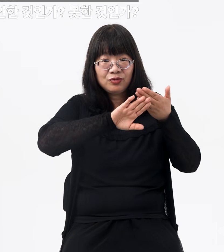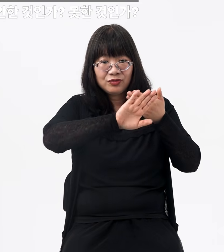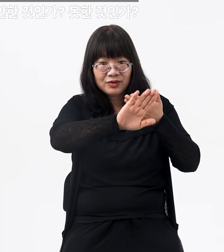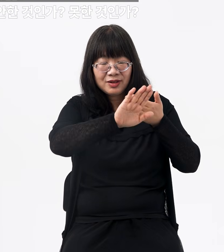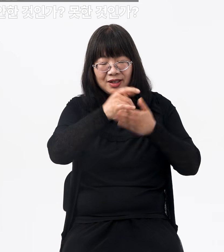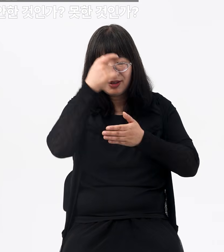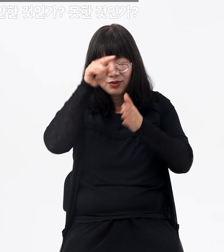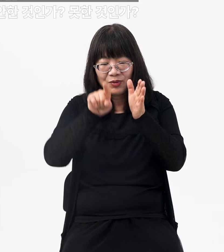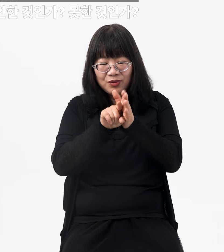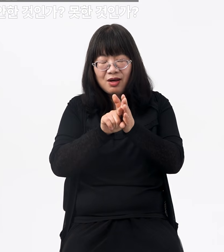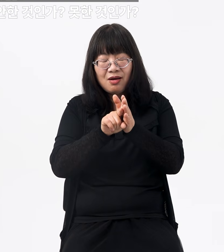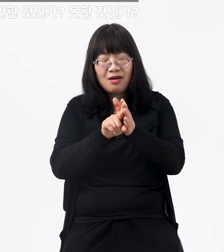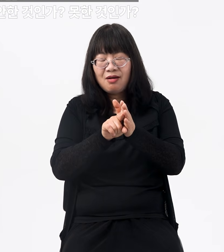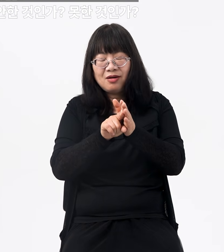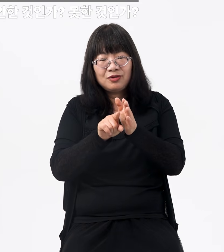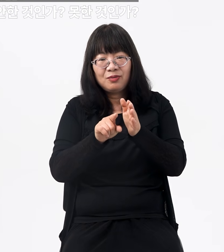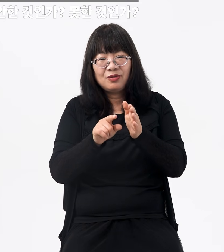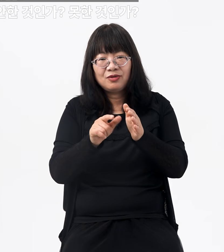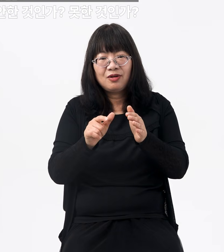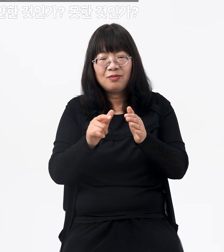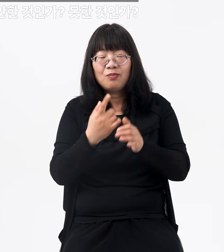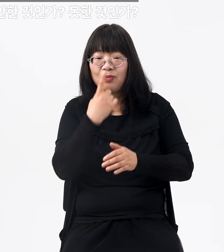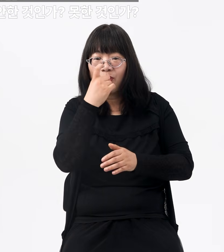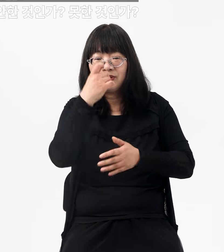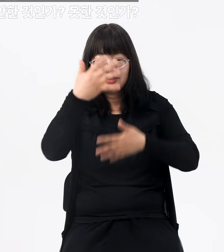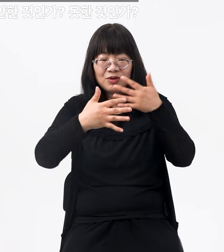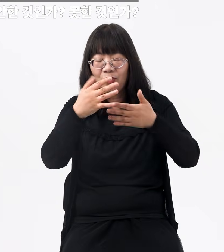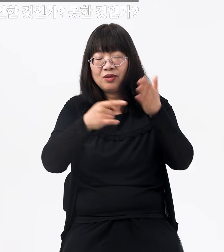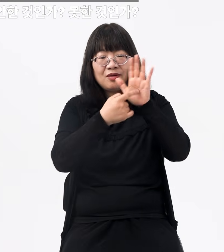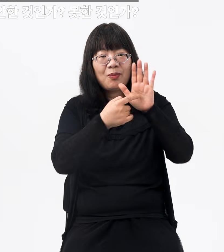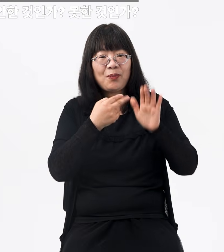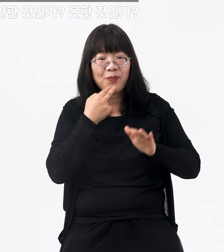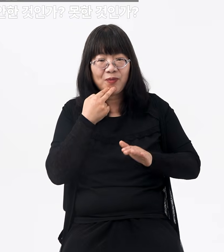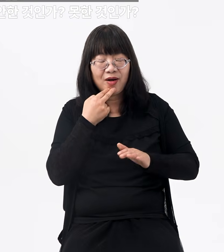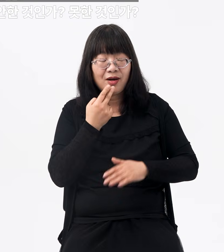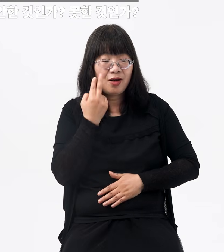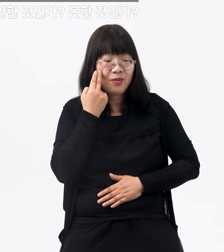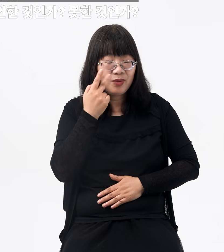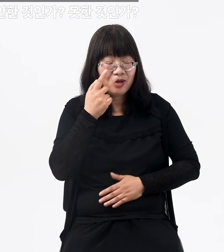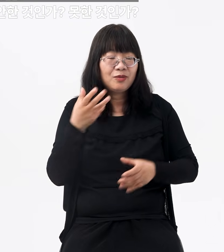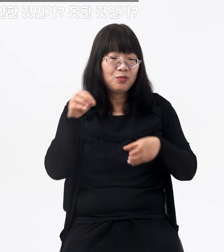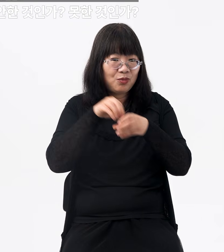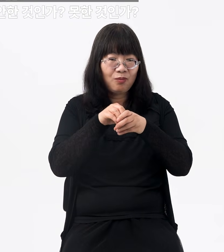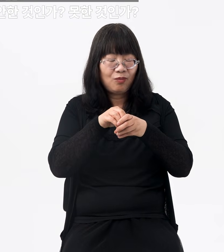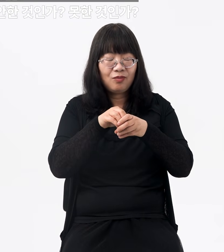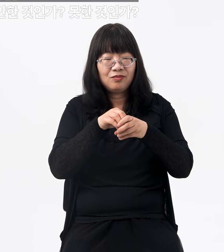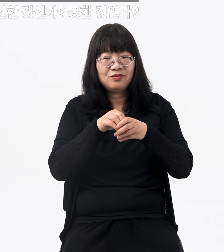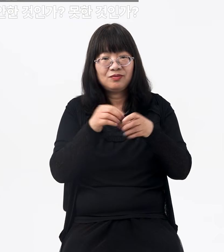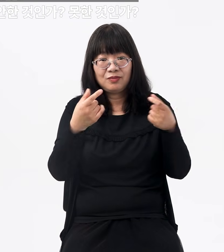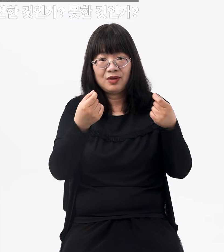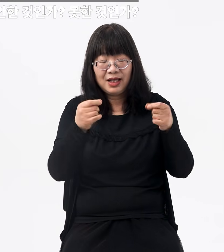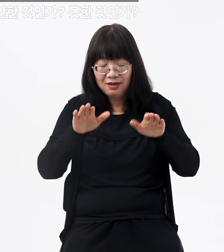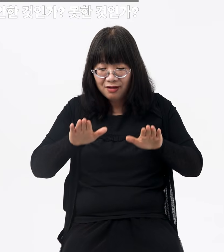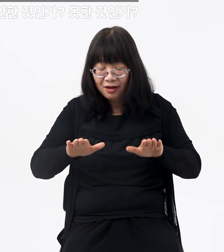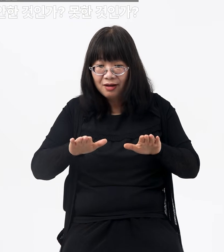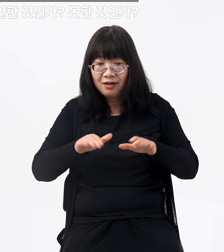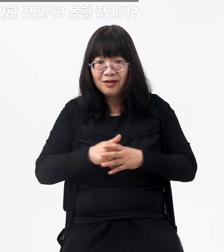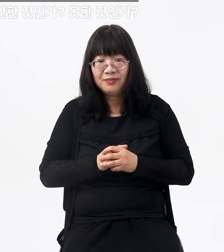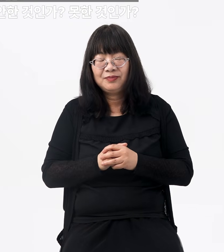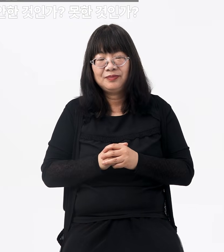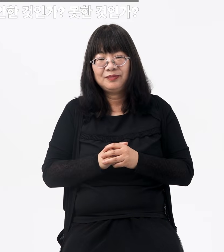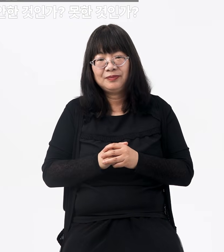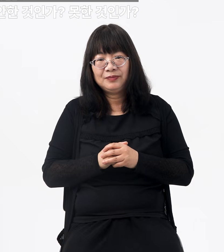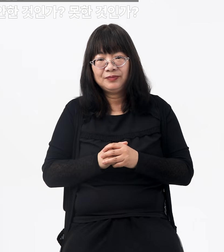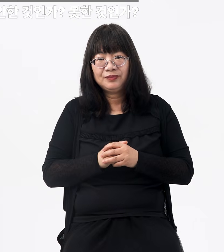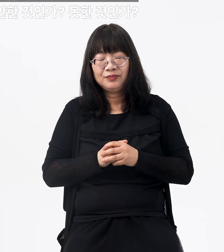기독교의 걸작이 나오질 않았어요. 어느 나라에서도, 미국도 포함해서. 근데 이번에